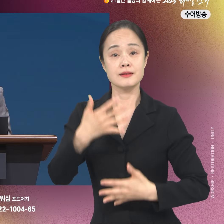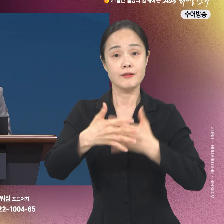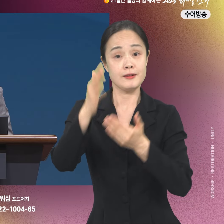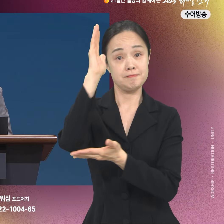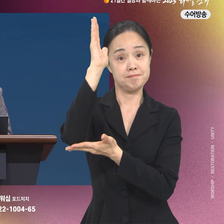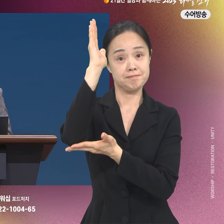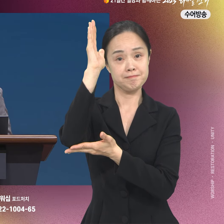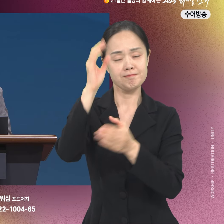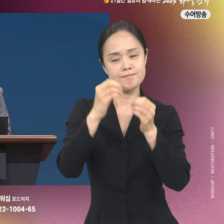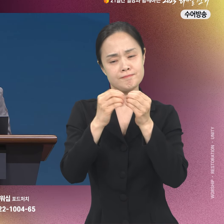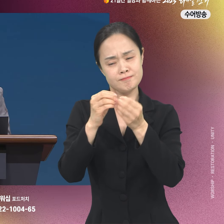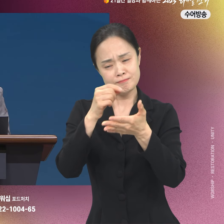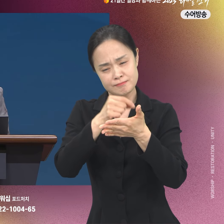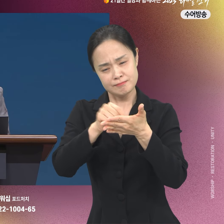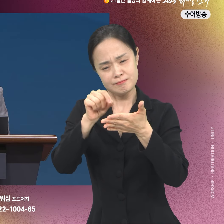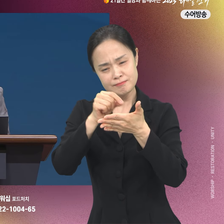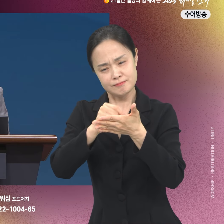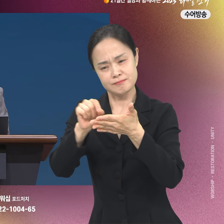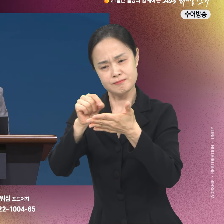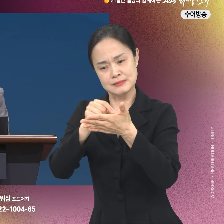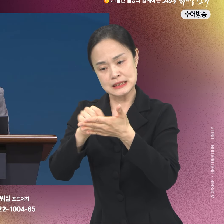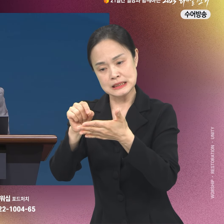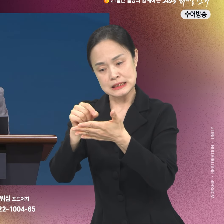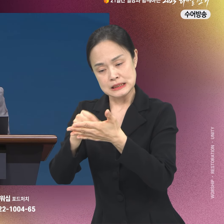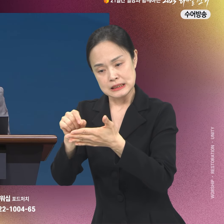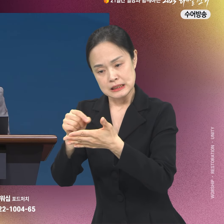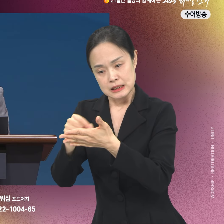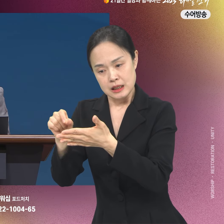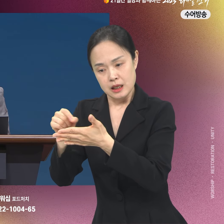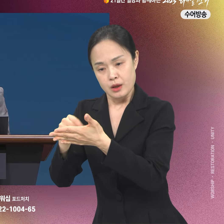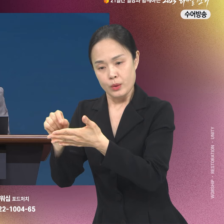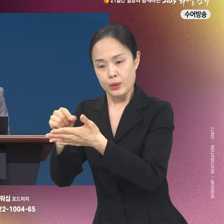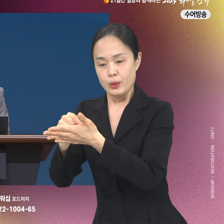쓰는 것도 쉽지 않았습니다. 사실은 그거는 뭐